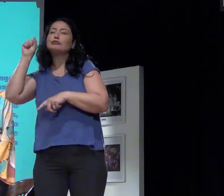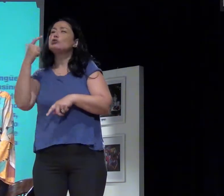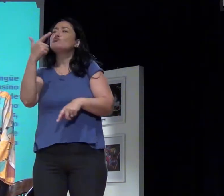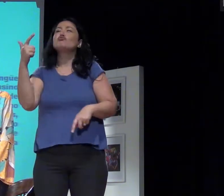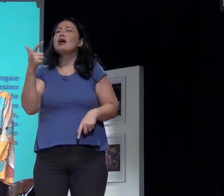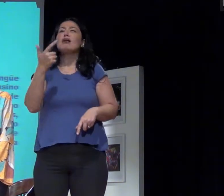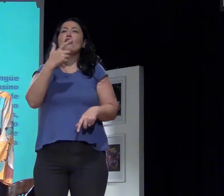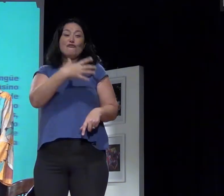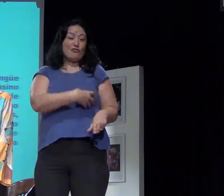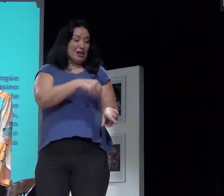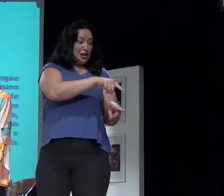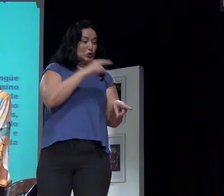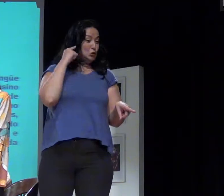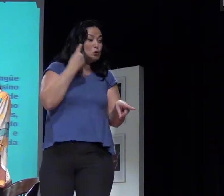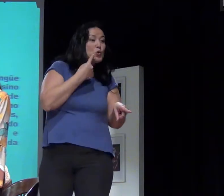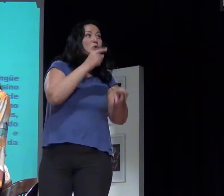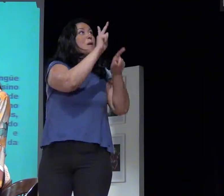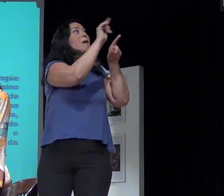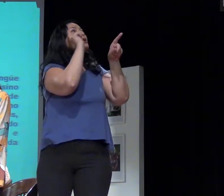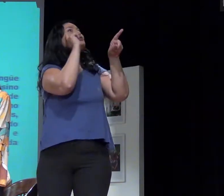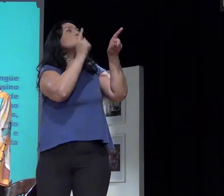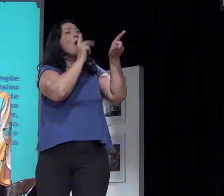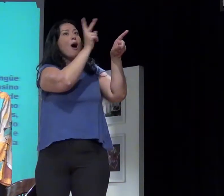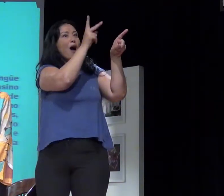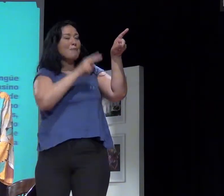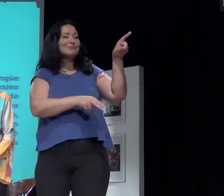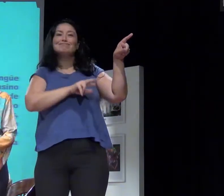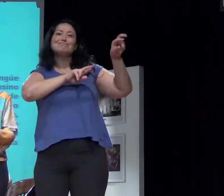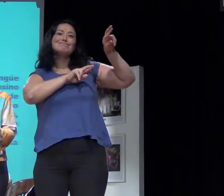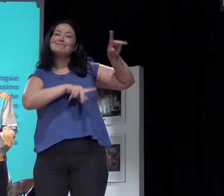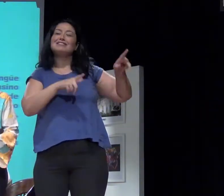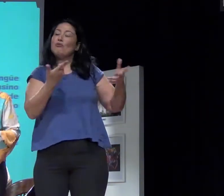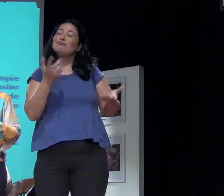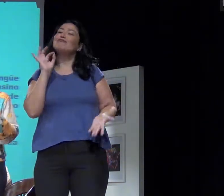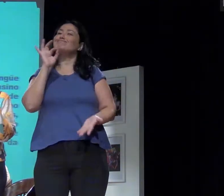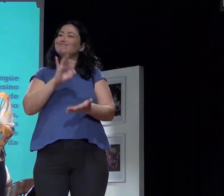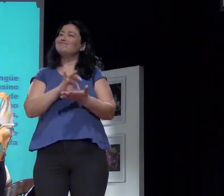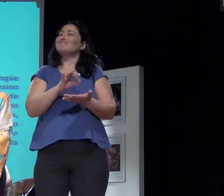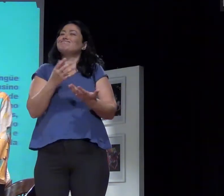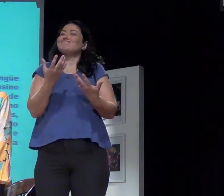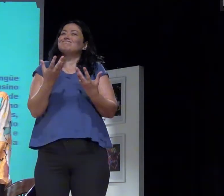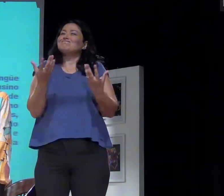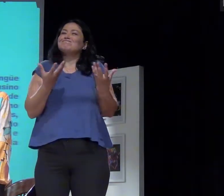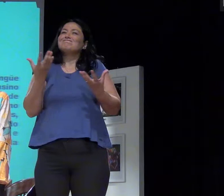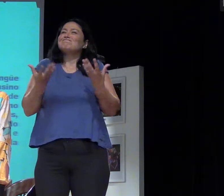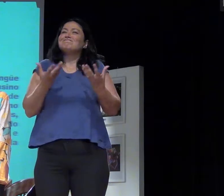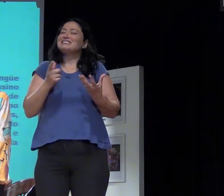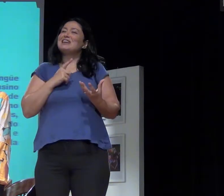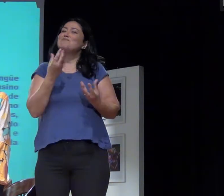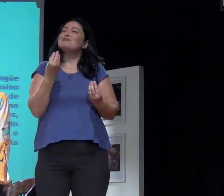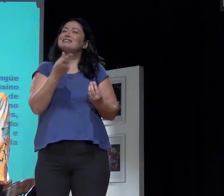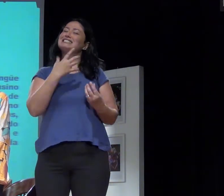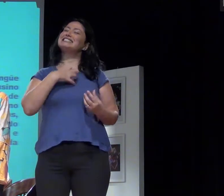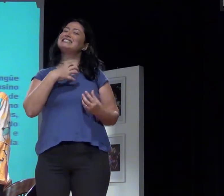nenhum aluno surdo em que os pais sejam realmente surdos. Então, é uma realidade ainda que está, né, ainda muito nesse